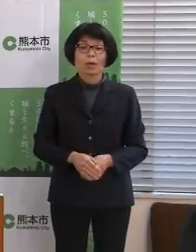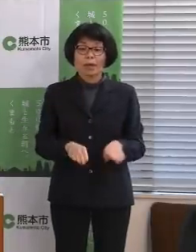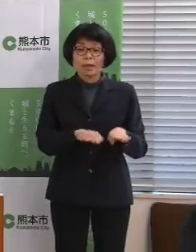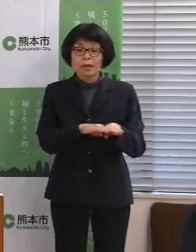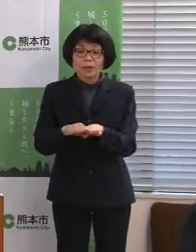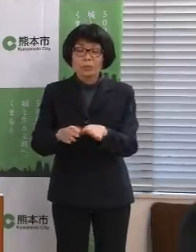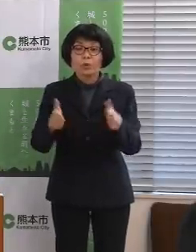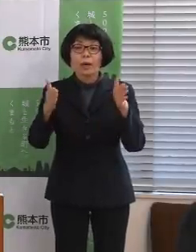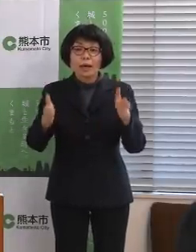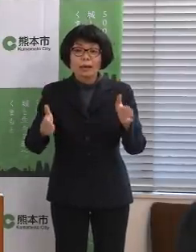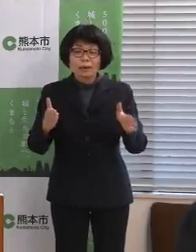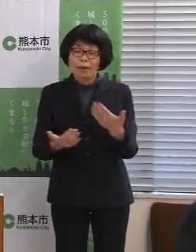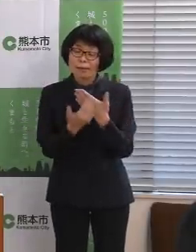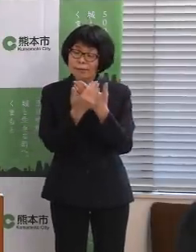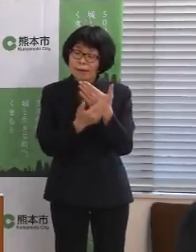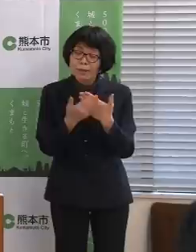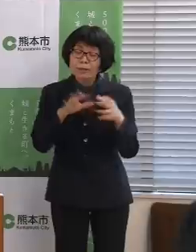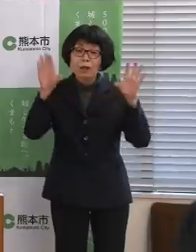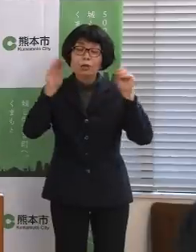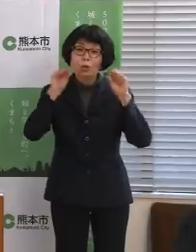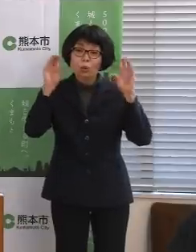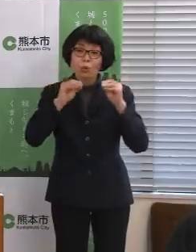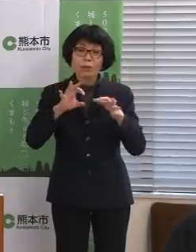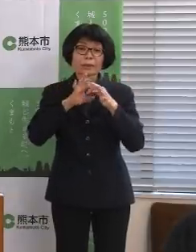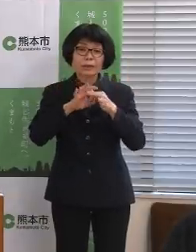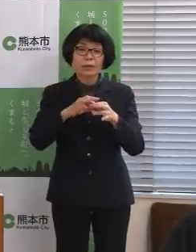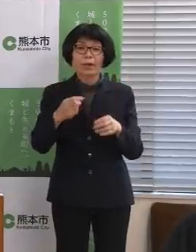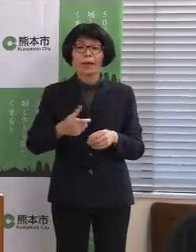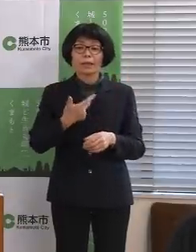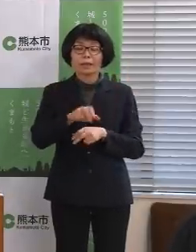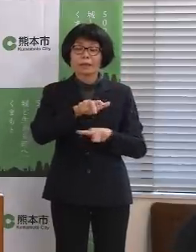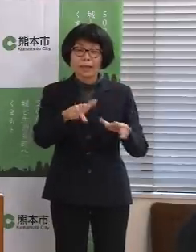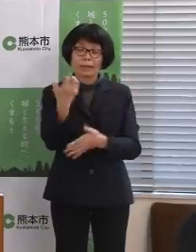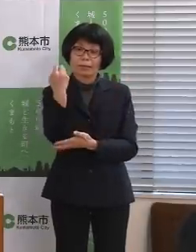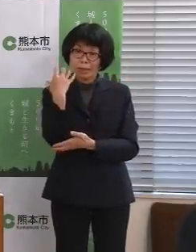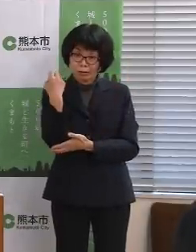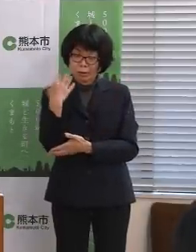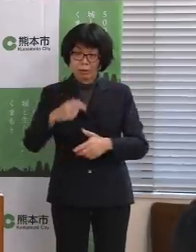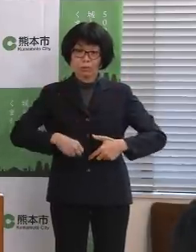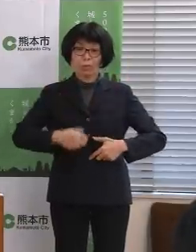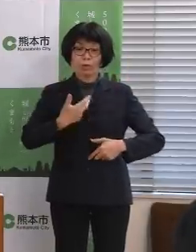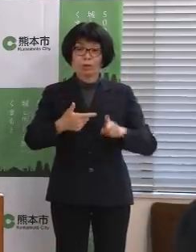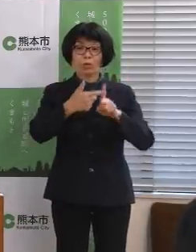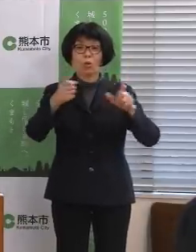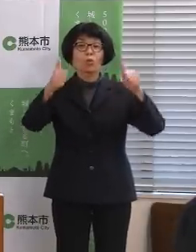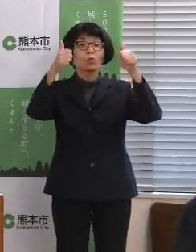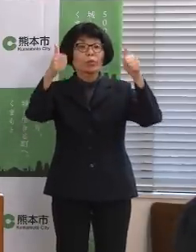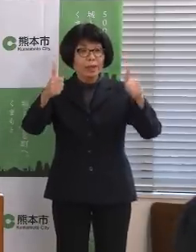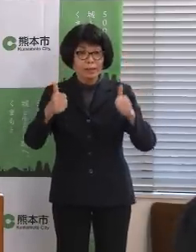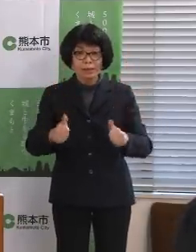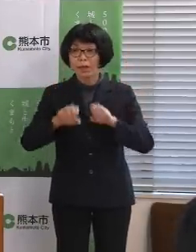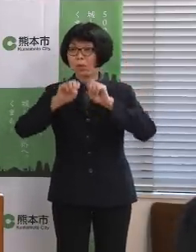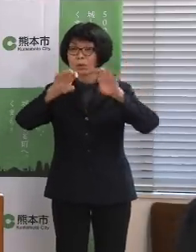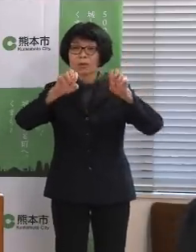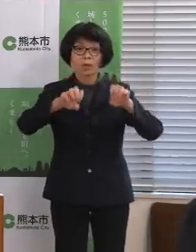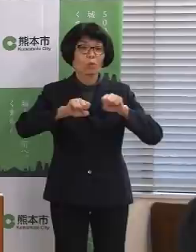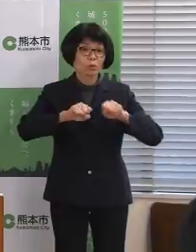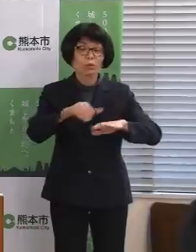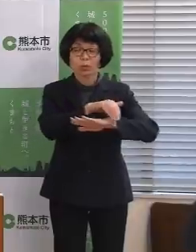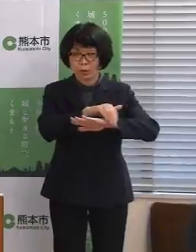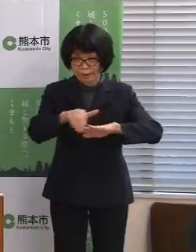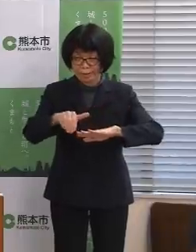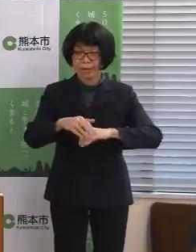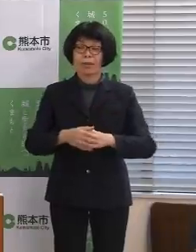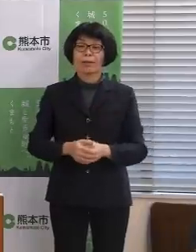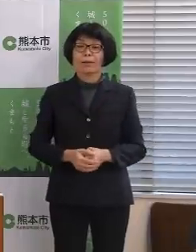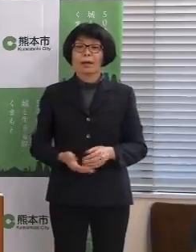の必要な行政情報については市政だよりや市のホームページ等でお知らせをさせていただきます。